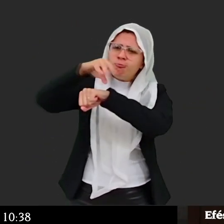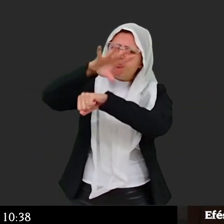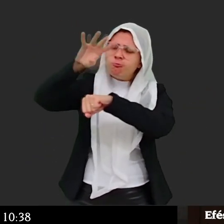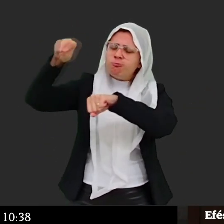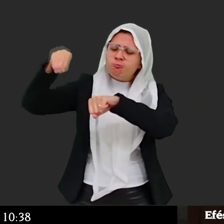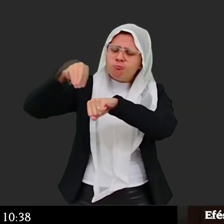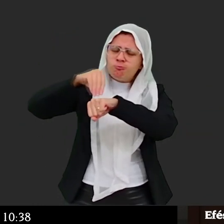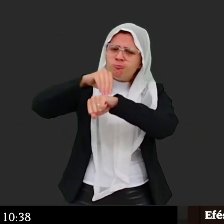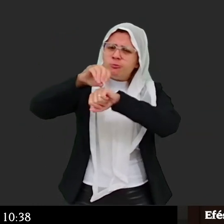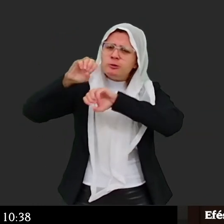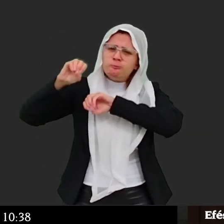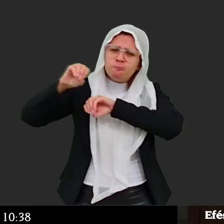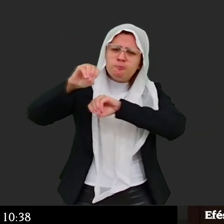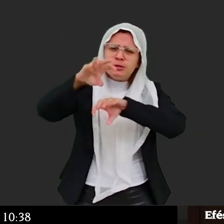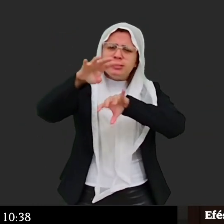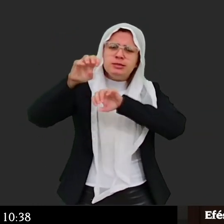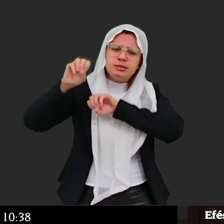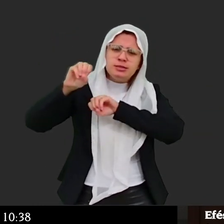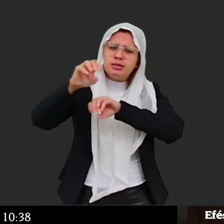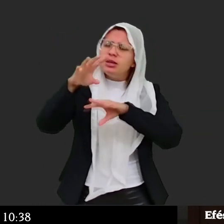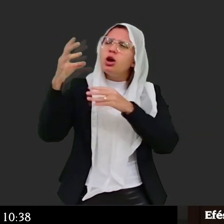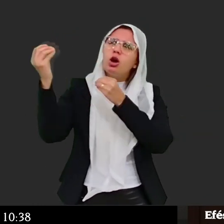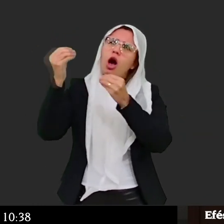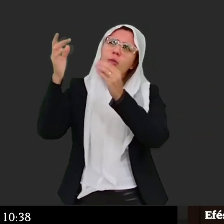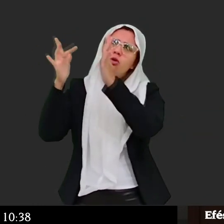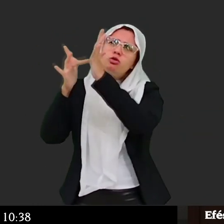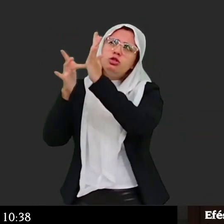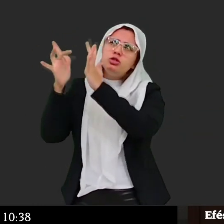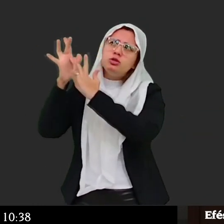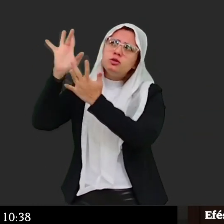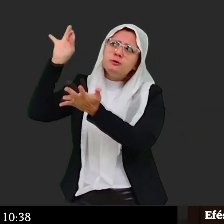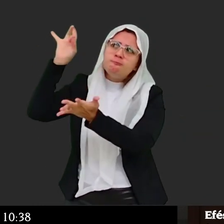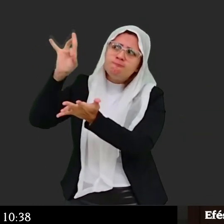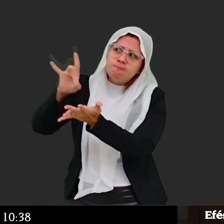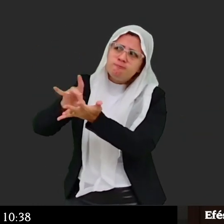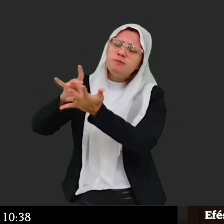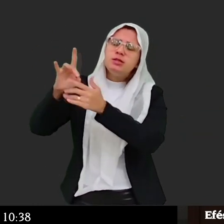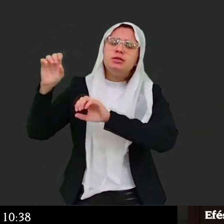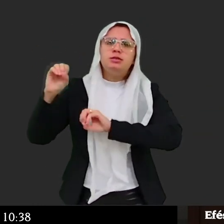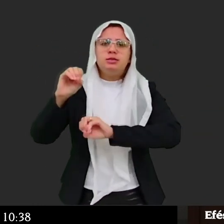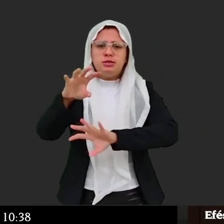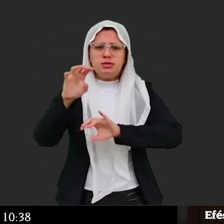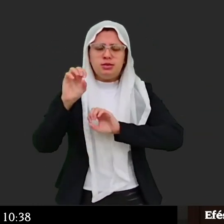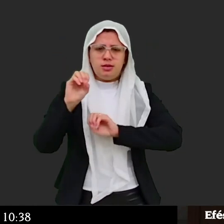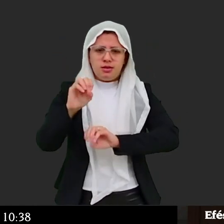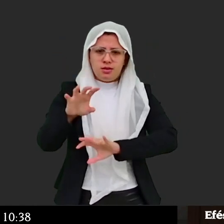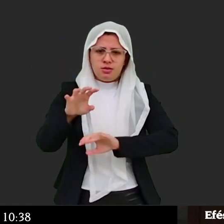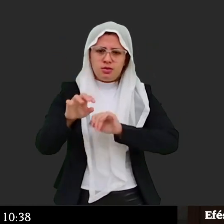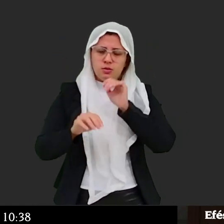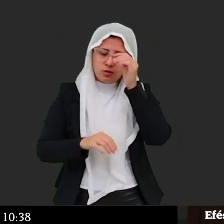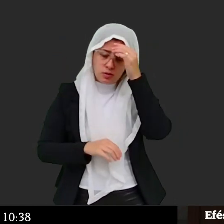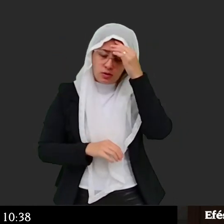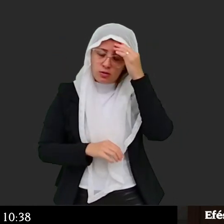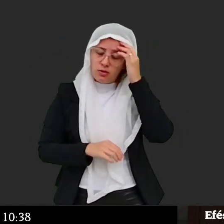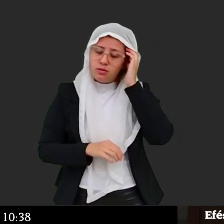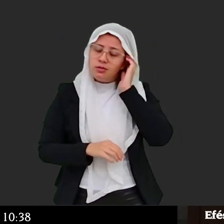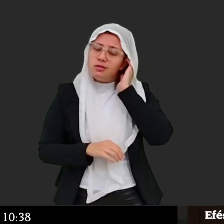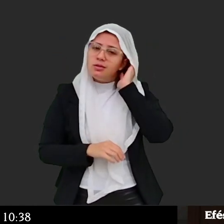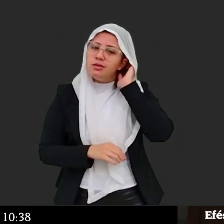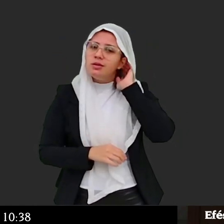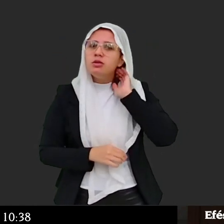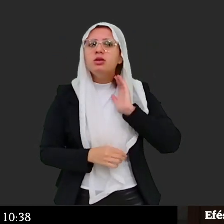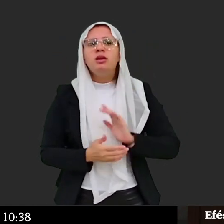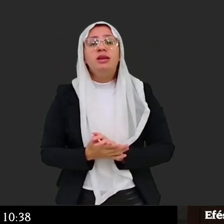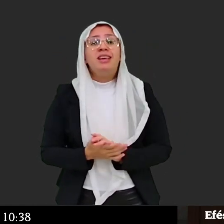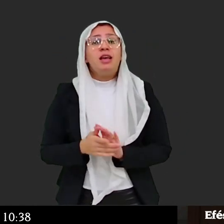como está a verdade em Jesus. Ora, quanto ao trato passado, vos despojeis